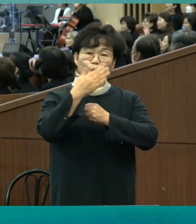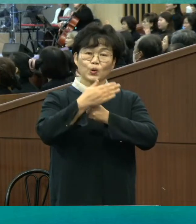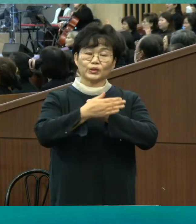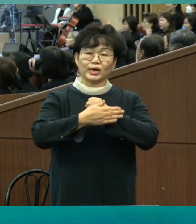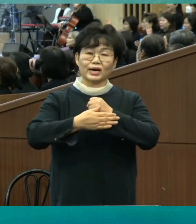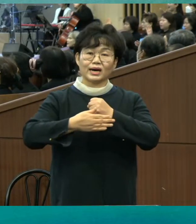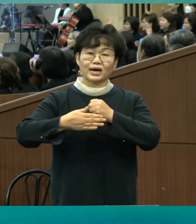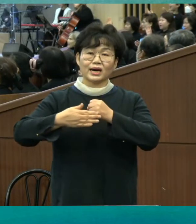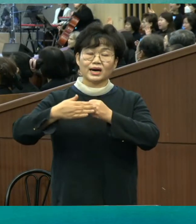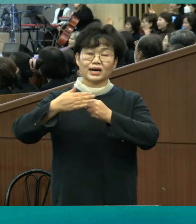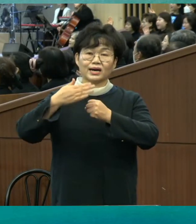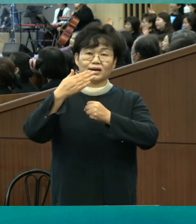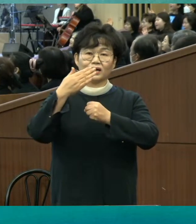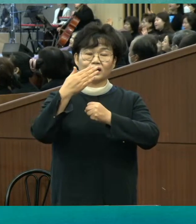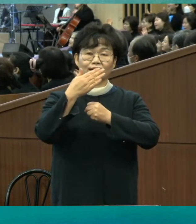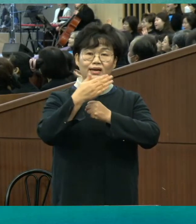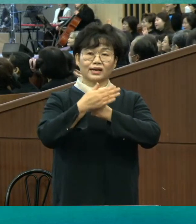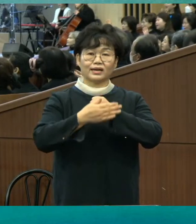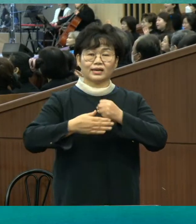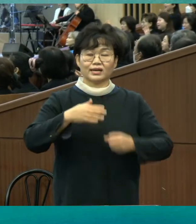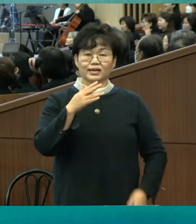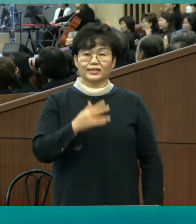은혜로다